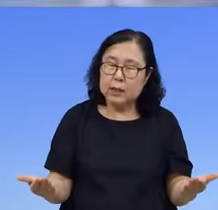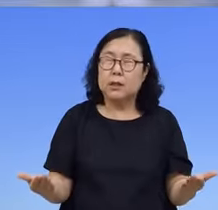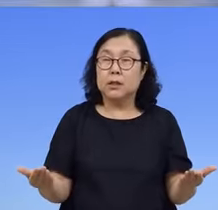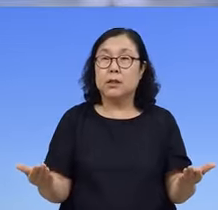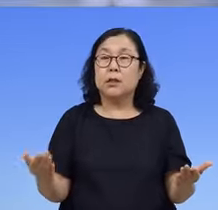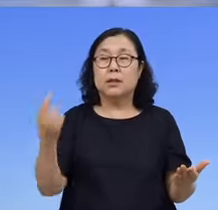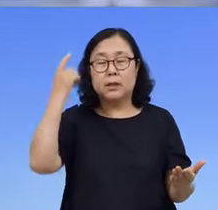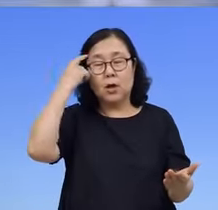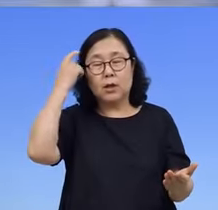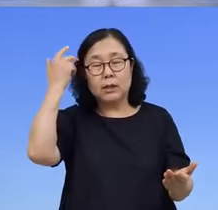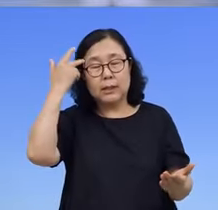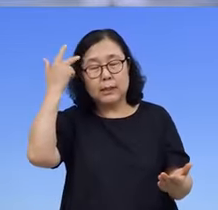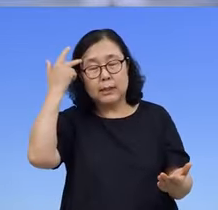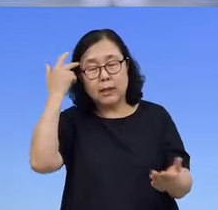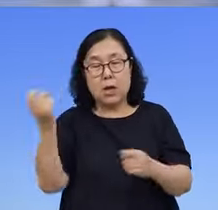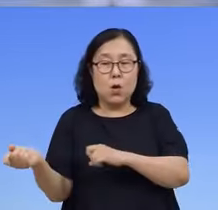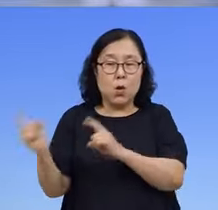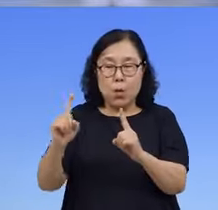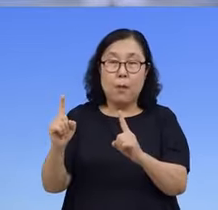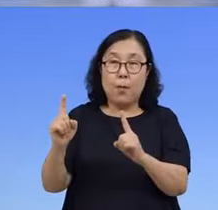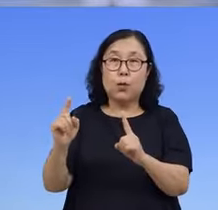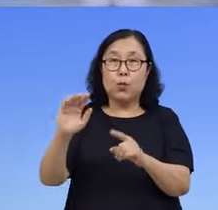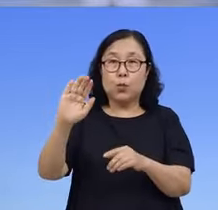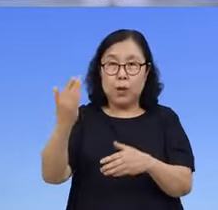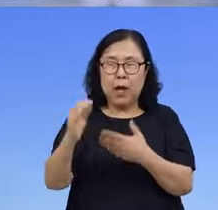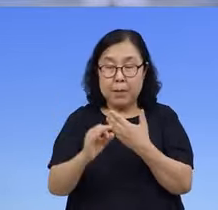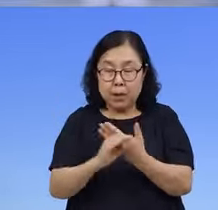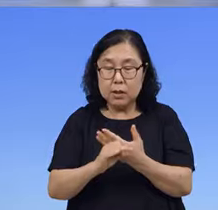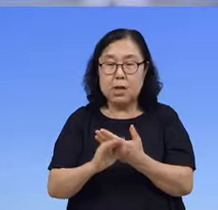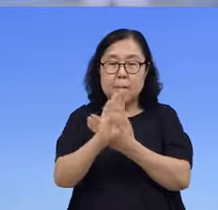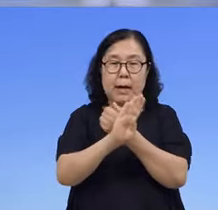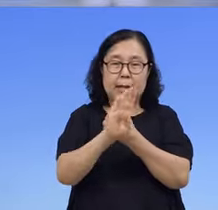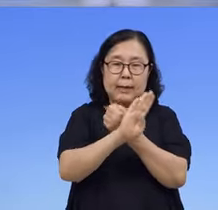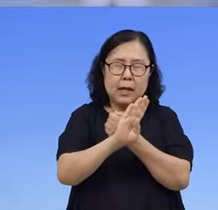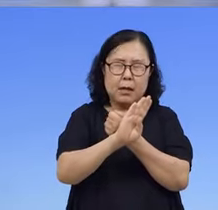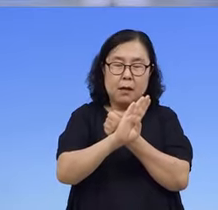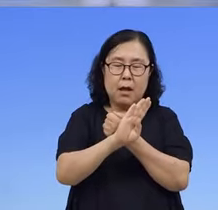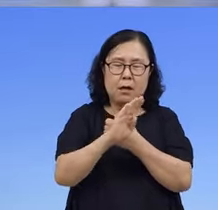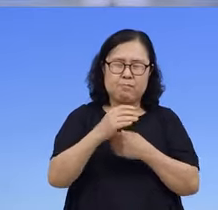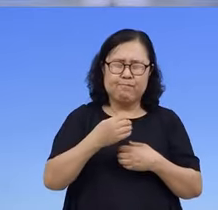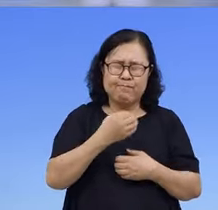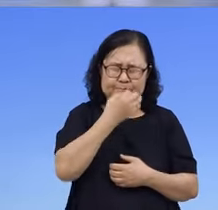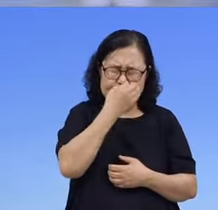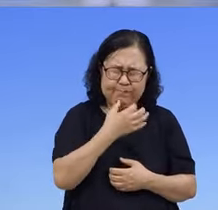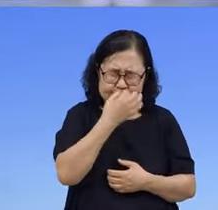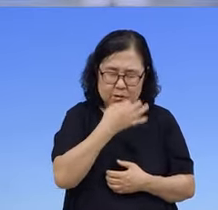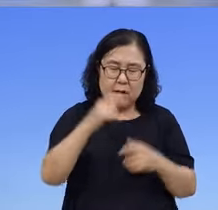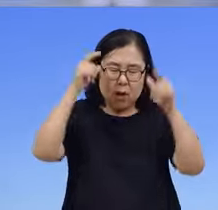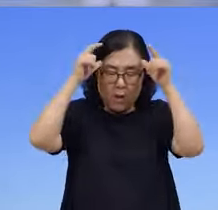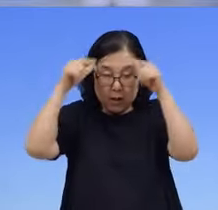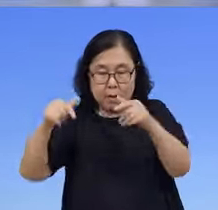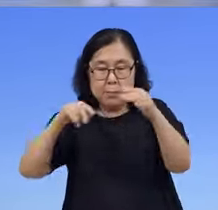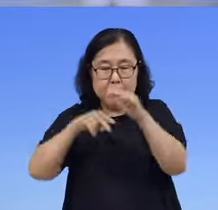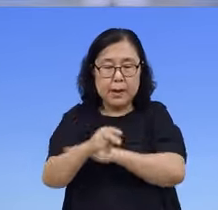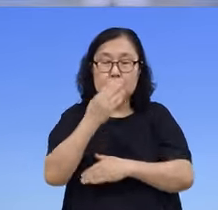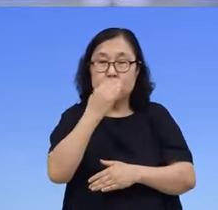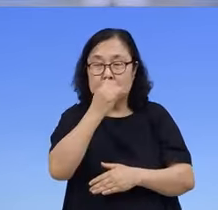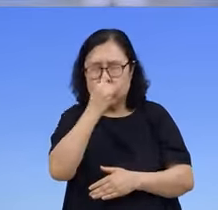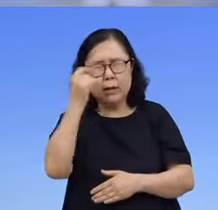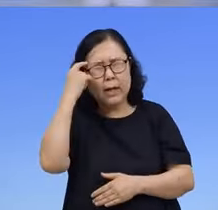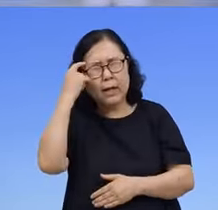때 바리새인의 피곤한 어리석음을 피하게 될 줄로 믿습니다. 저는 이번에